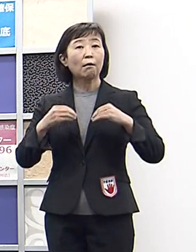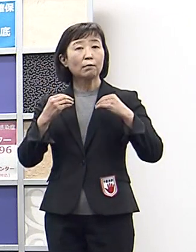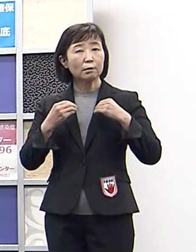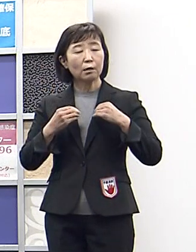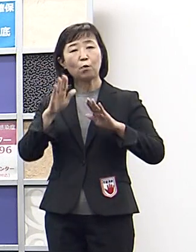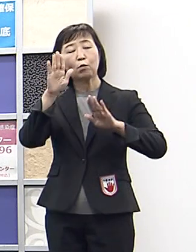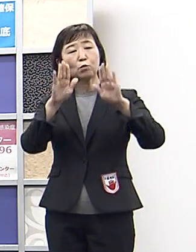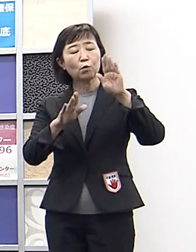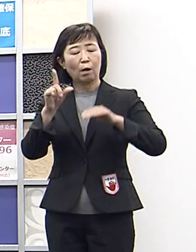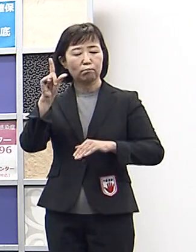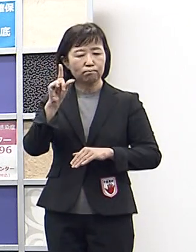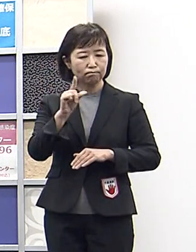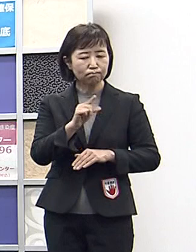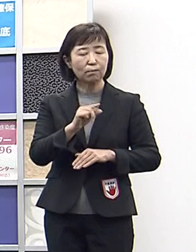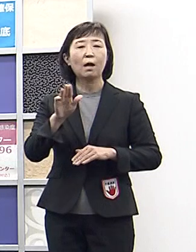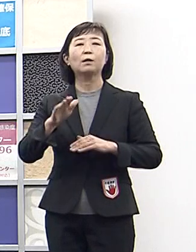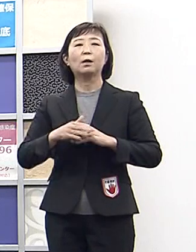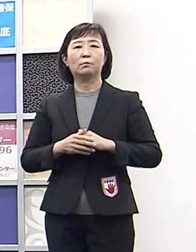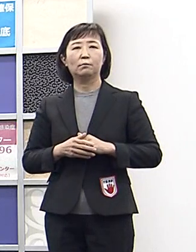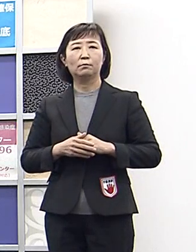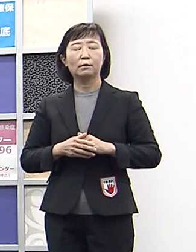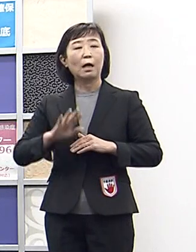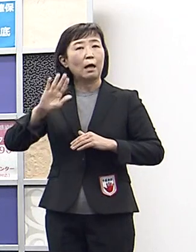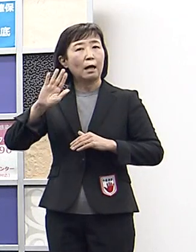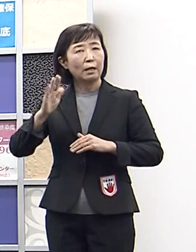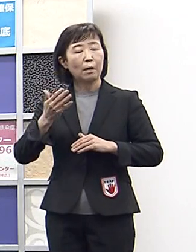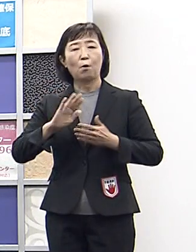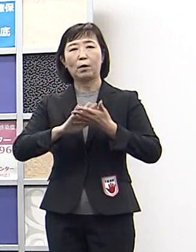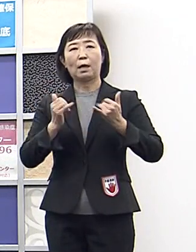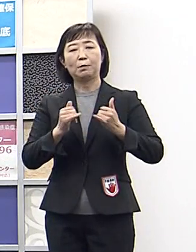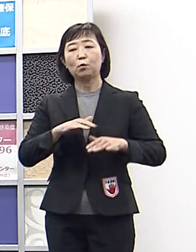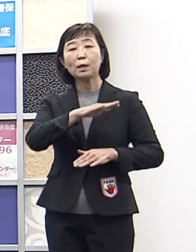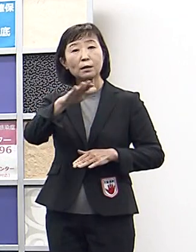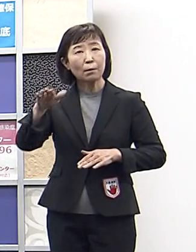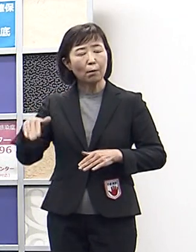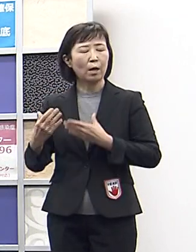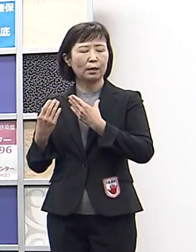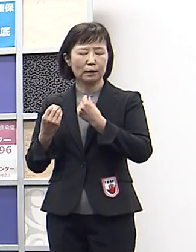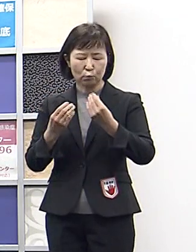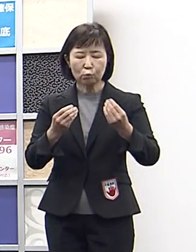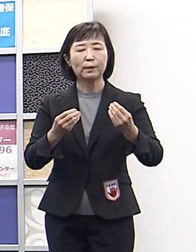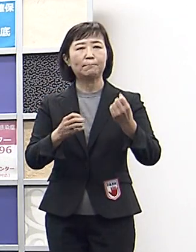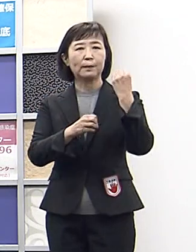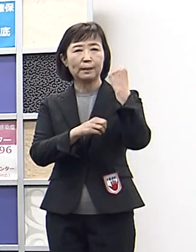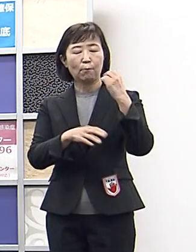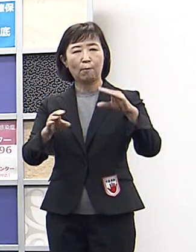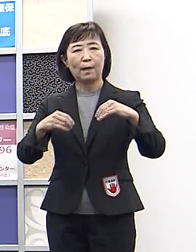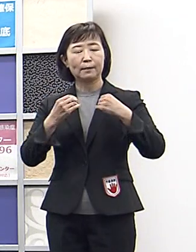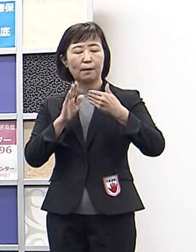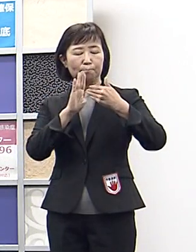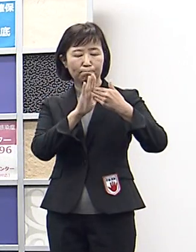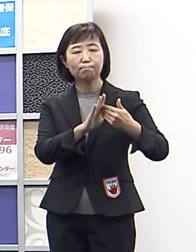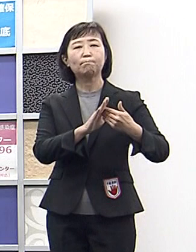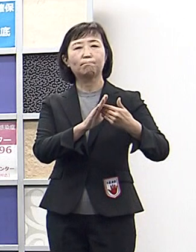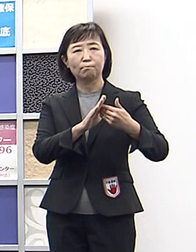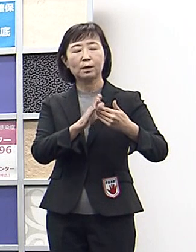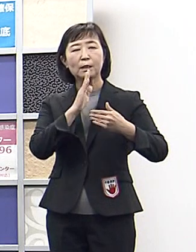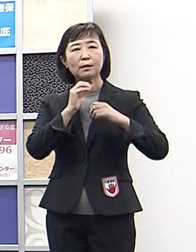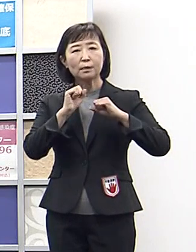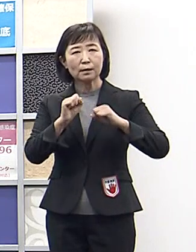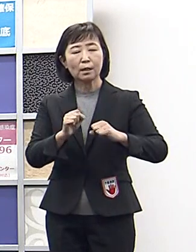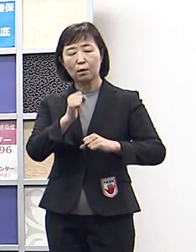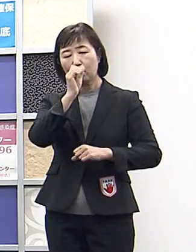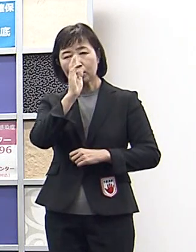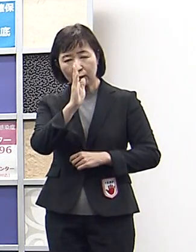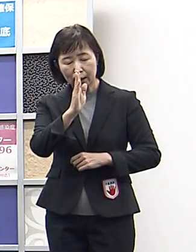小康状態にありますが県民の皆様におかれましてはぜひとも引き続き基本的な感染防止対策の実践をよろしく